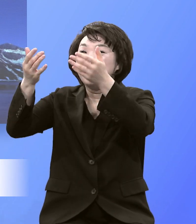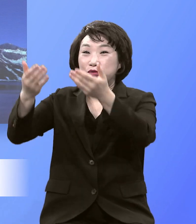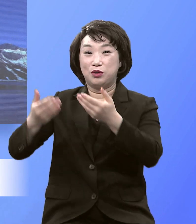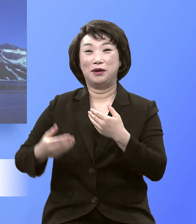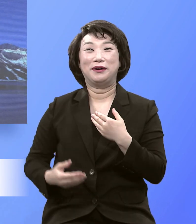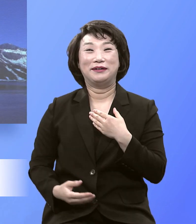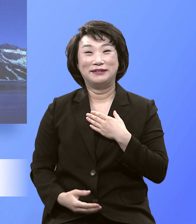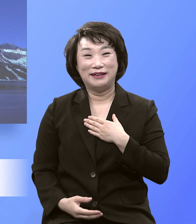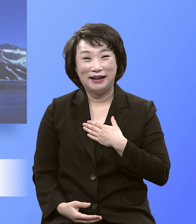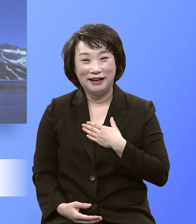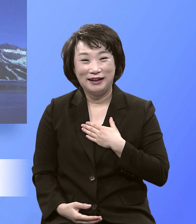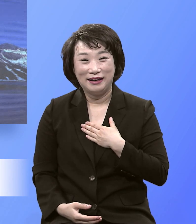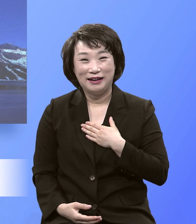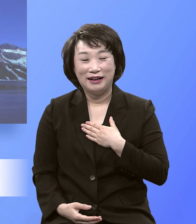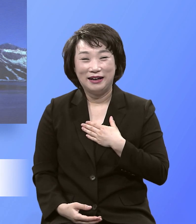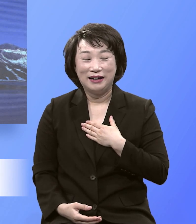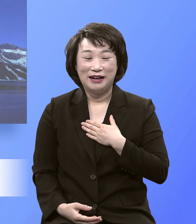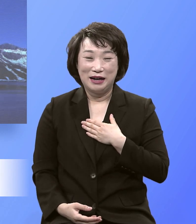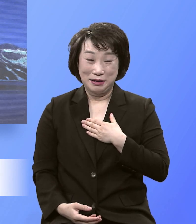줬는데